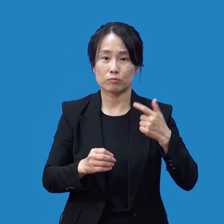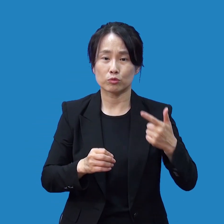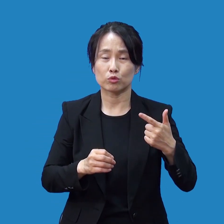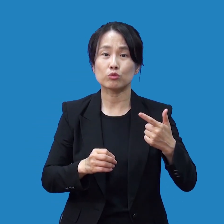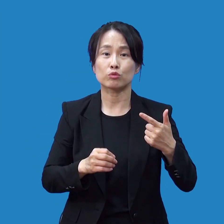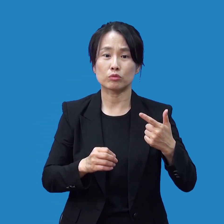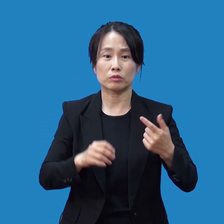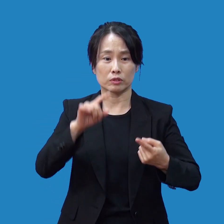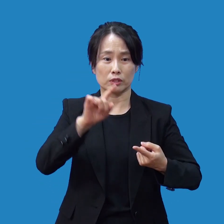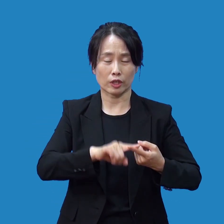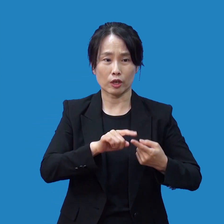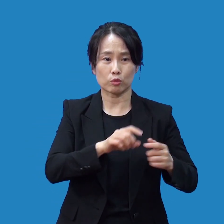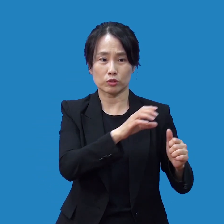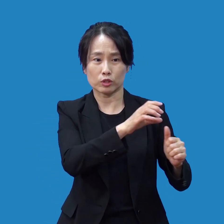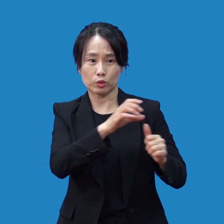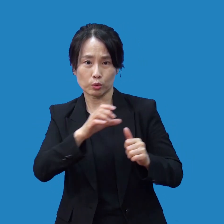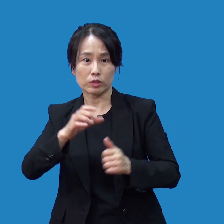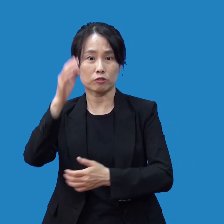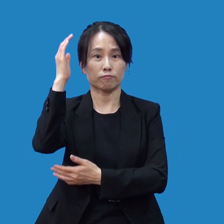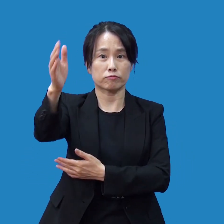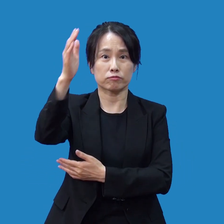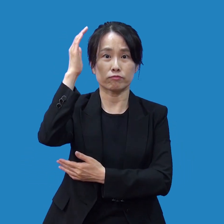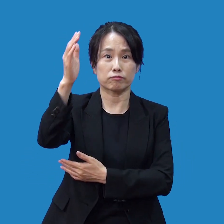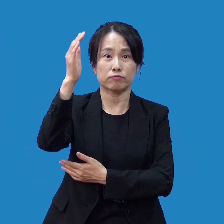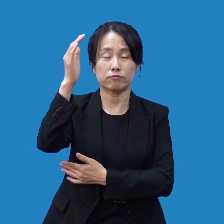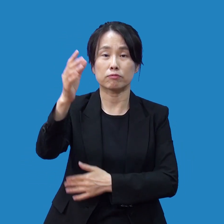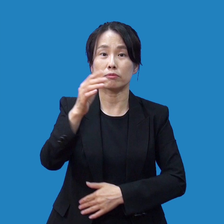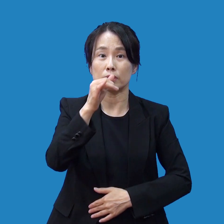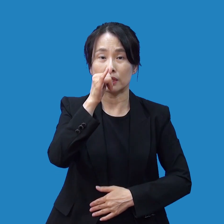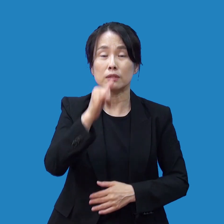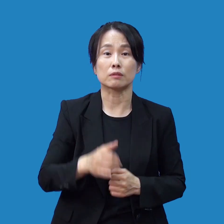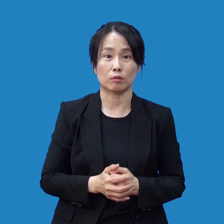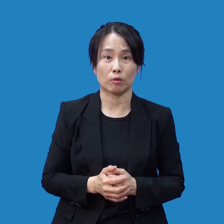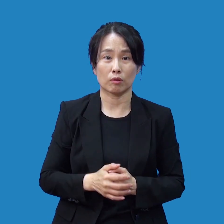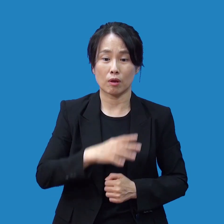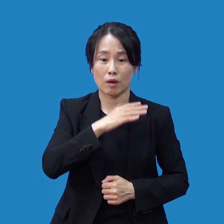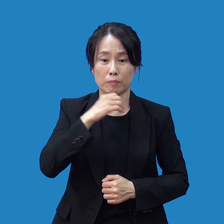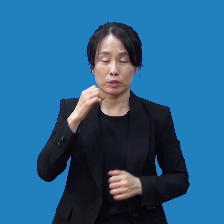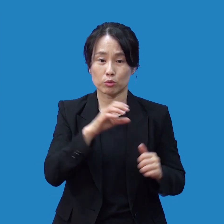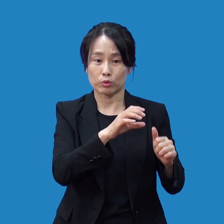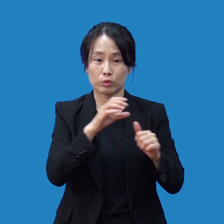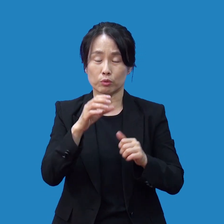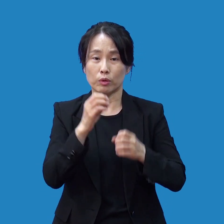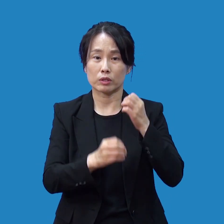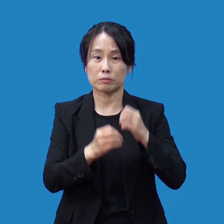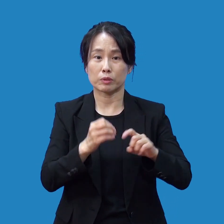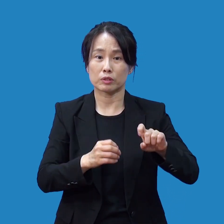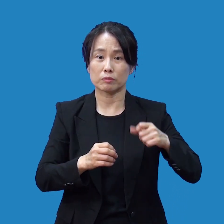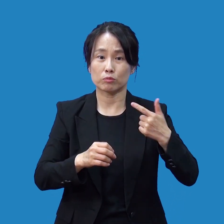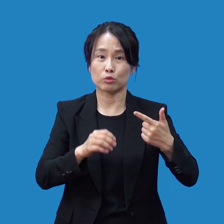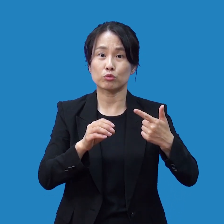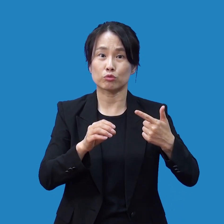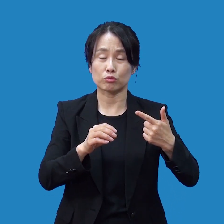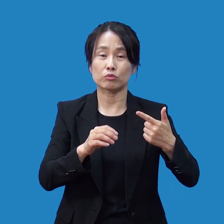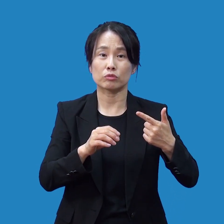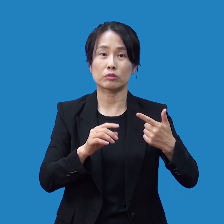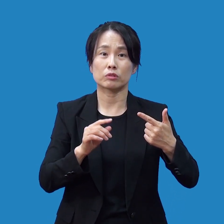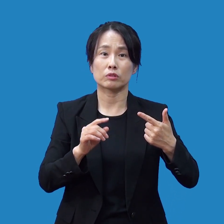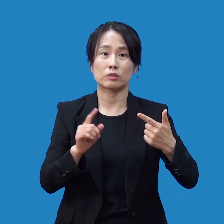말씀을 그대로 인용을 합니다. 이 베드로가 인용한 시편 16편은